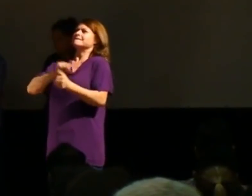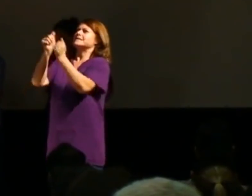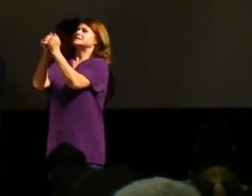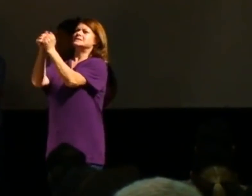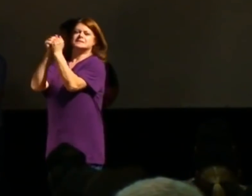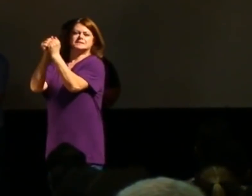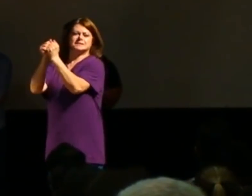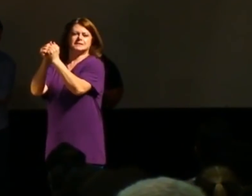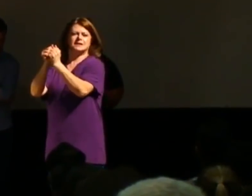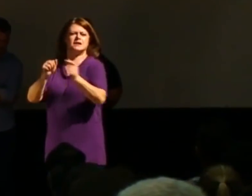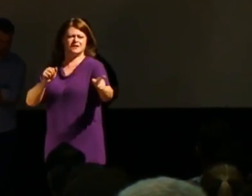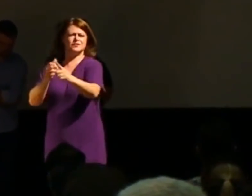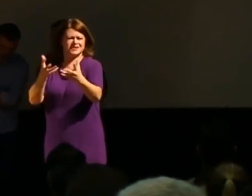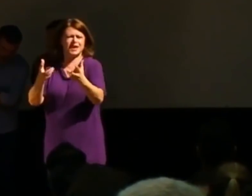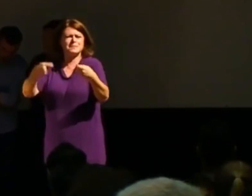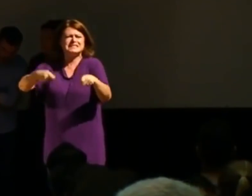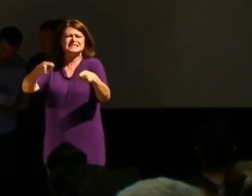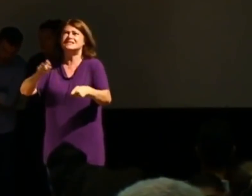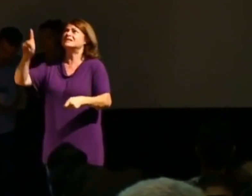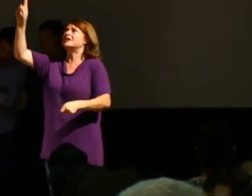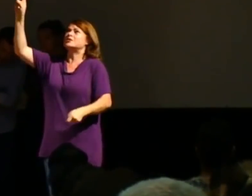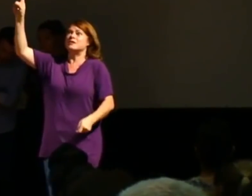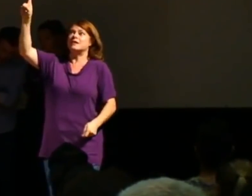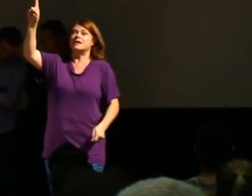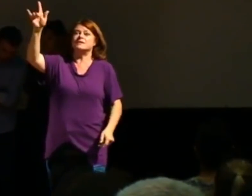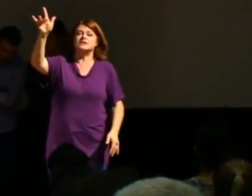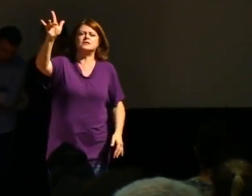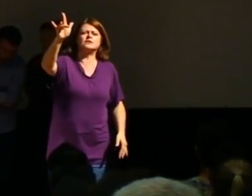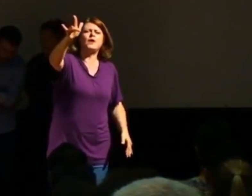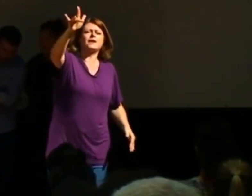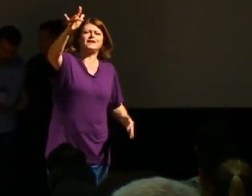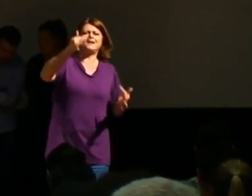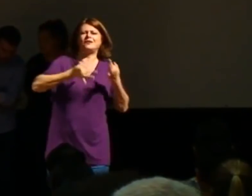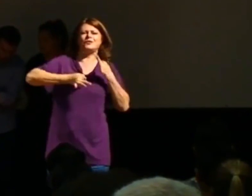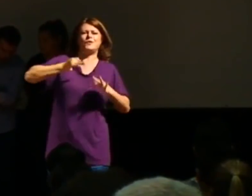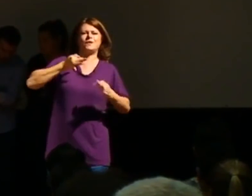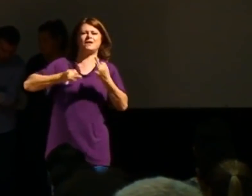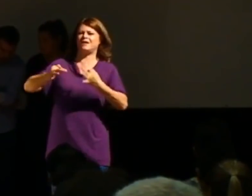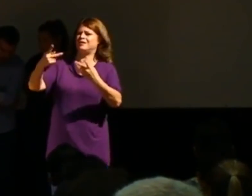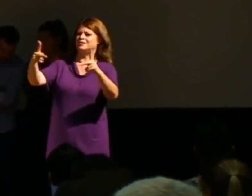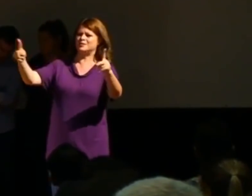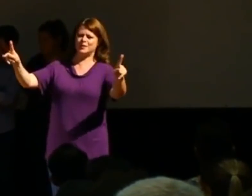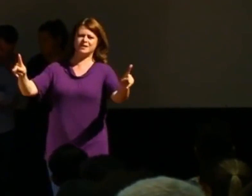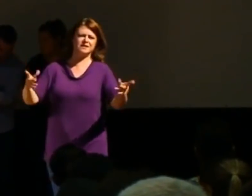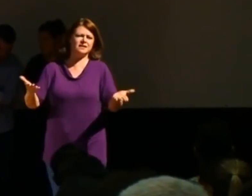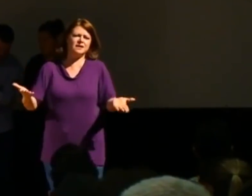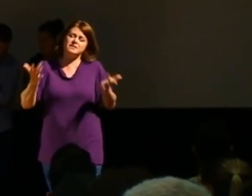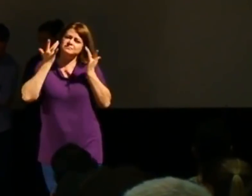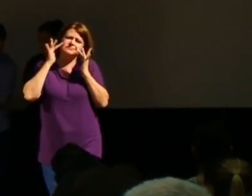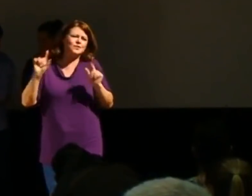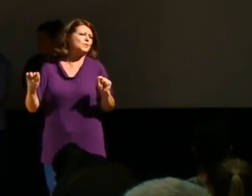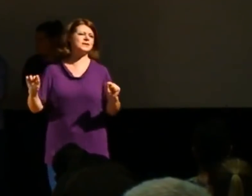Eu não sei qual é a dificuldade, a impossibilidade, a luta, a dor, a doença,